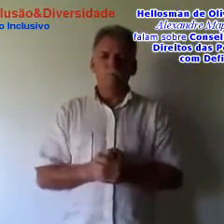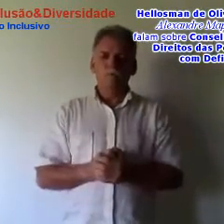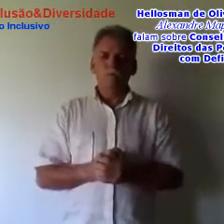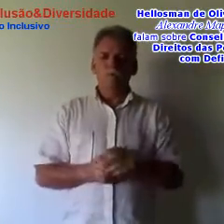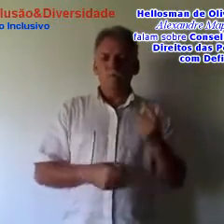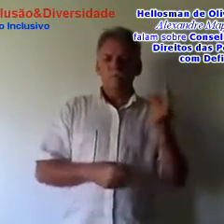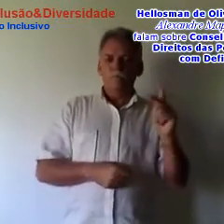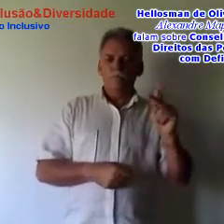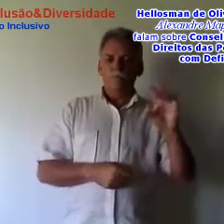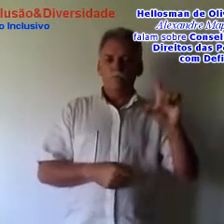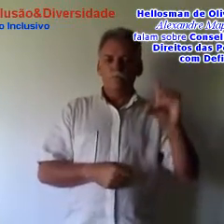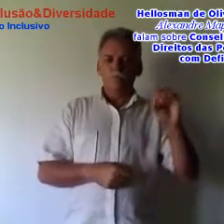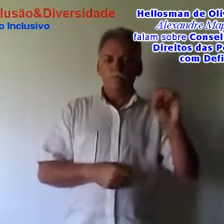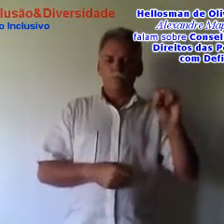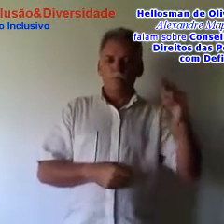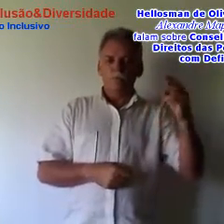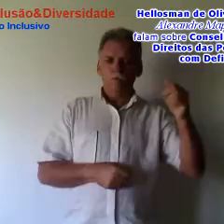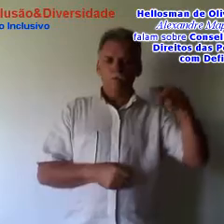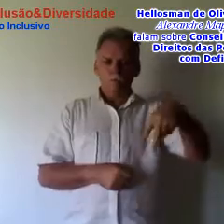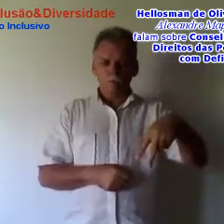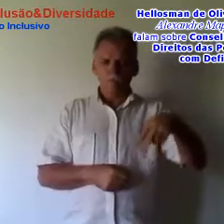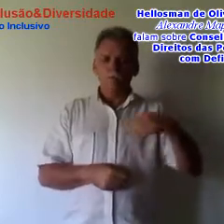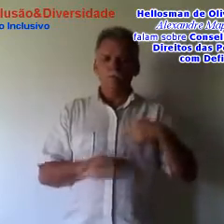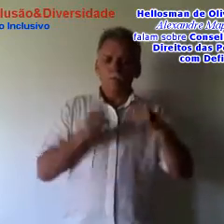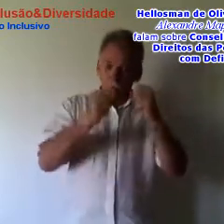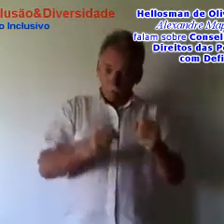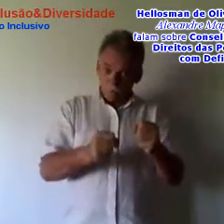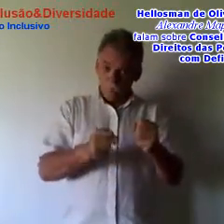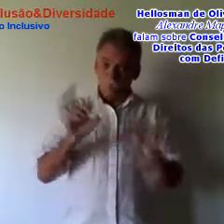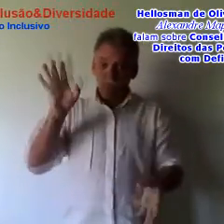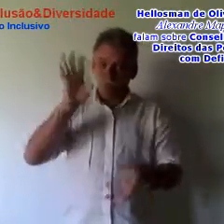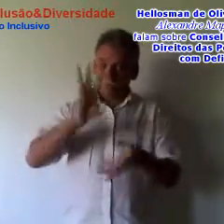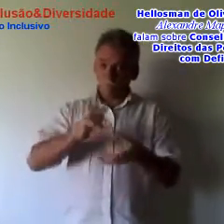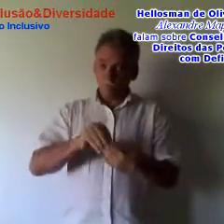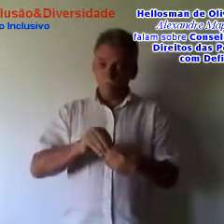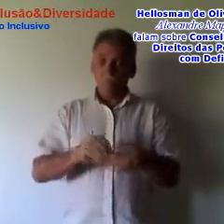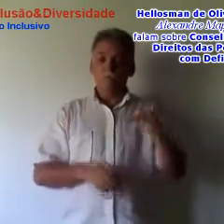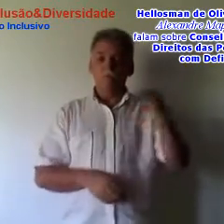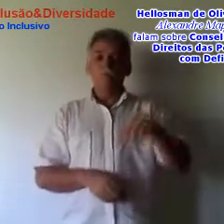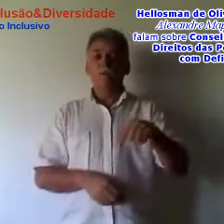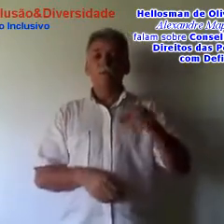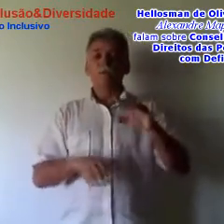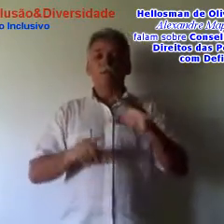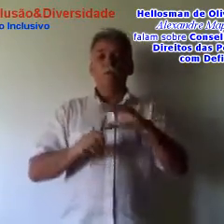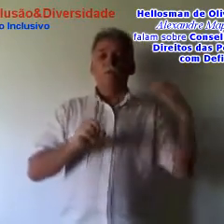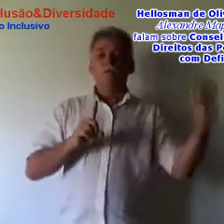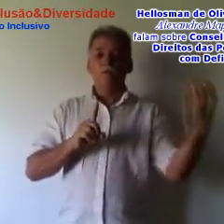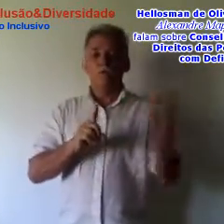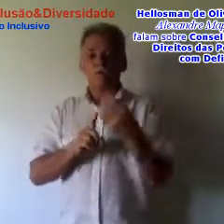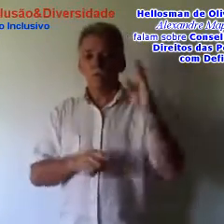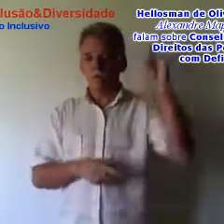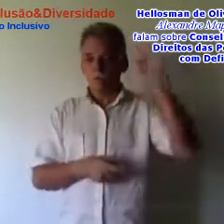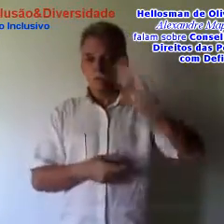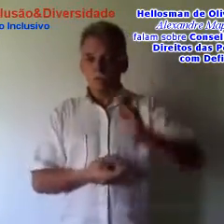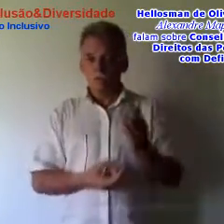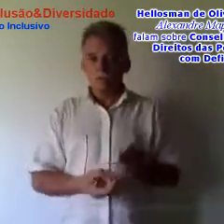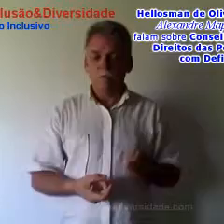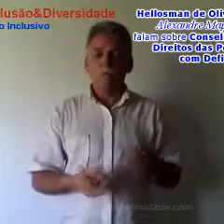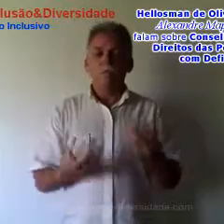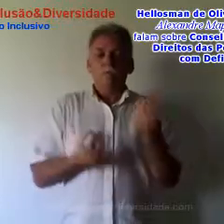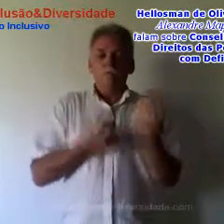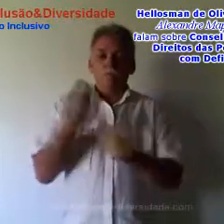nós pudemos concluir na Conferência Nacional como é importante o papel dos conselhos de